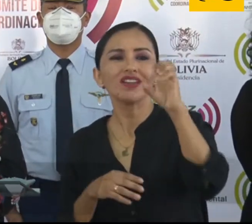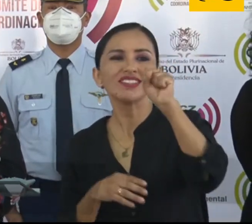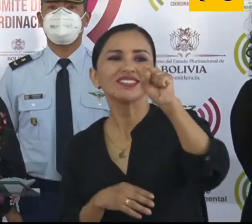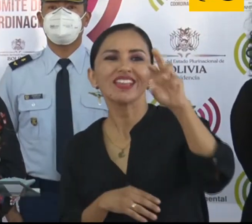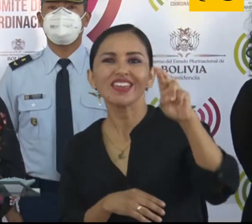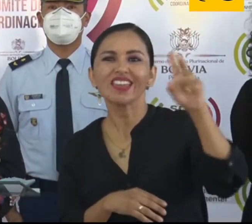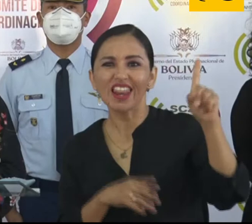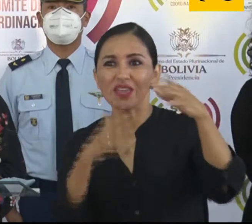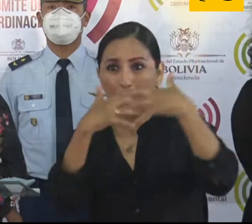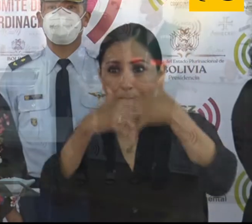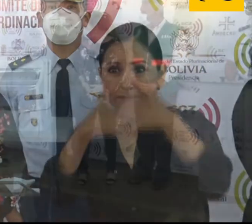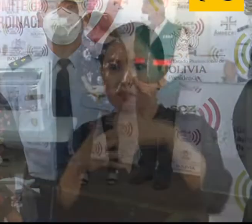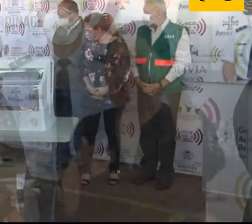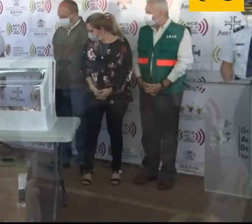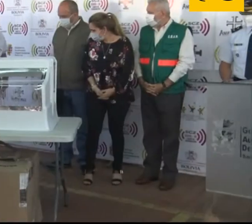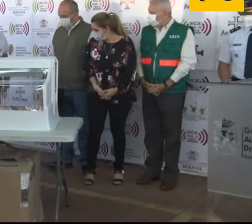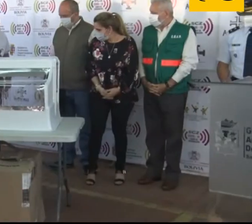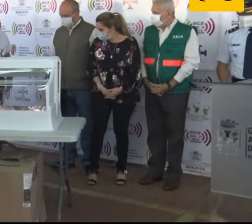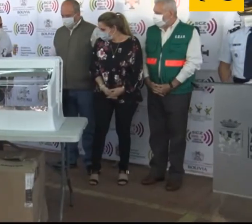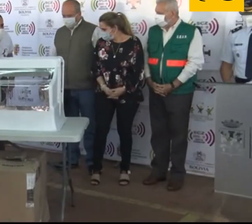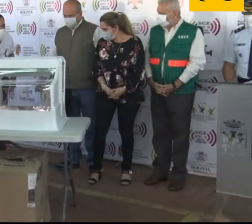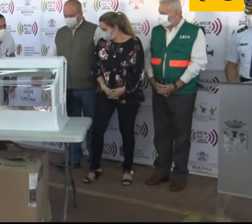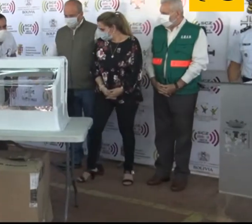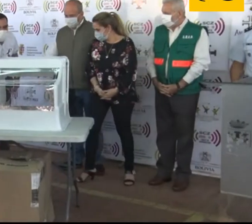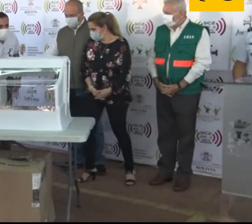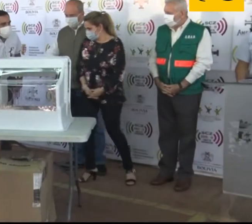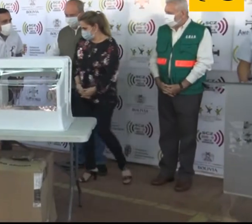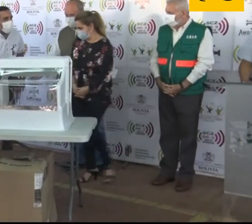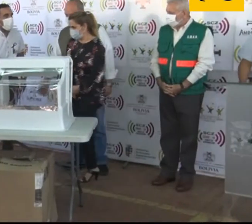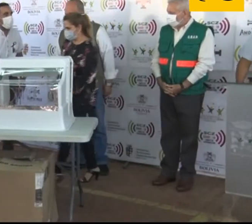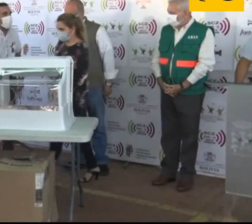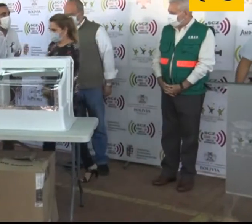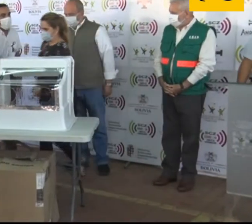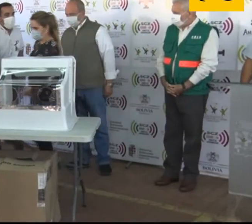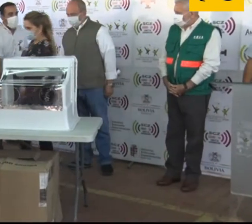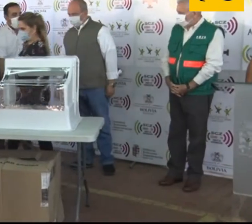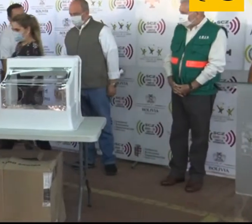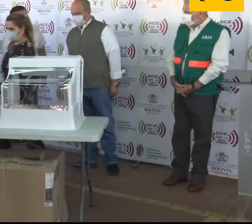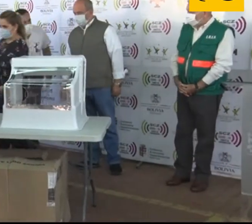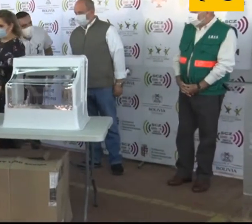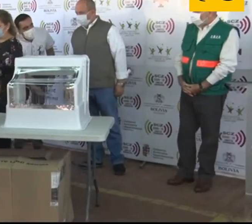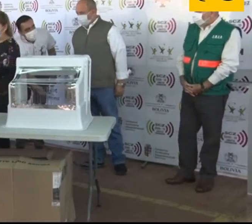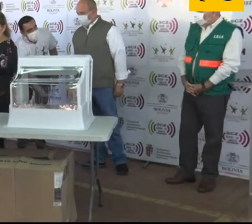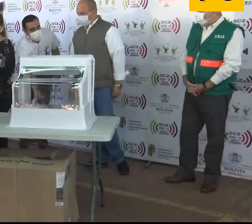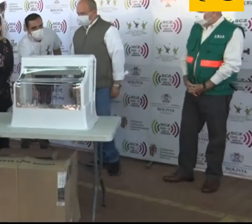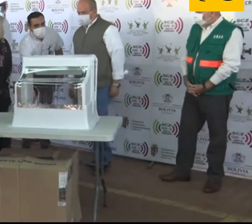equipo diseñado para ayudar en la prevención de contagio del personal médico.